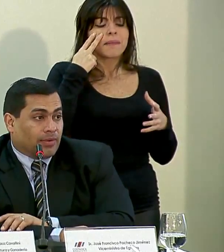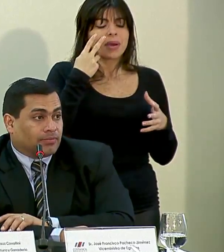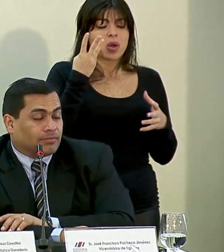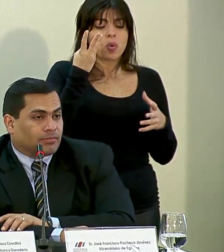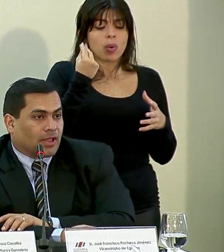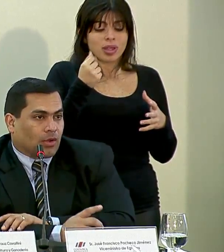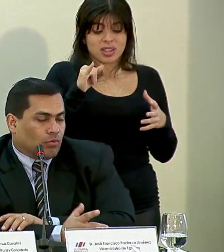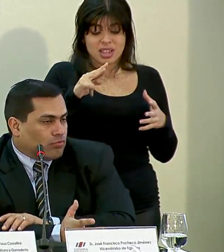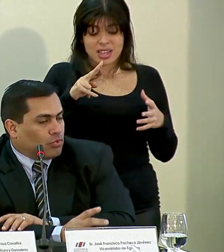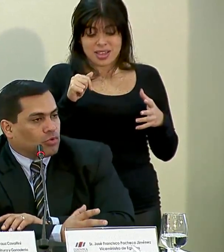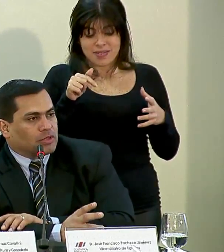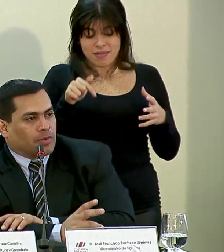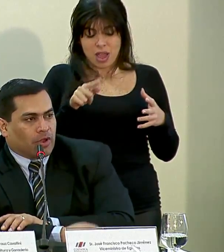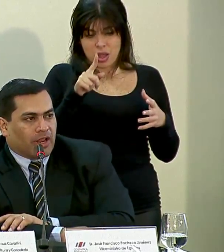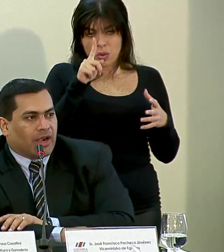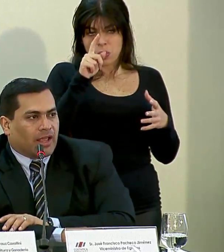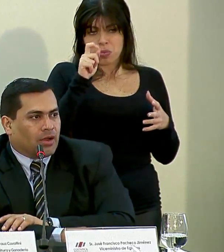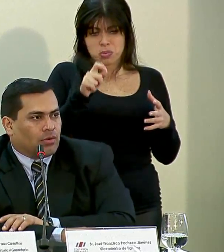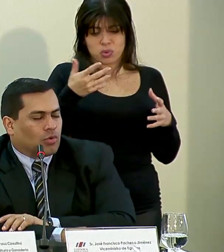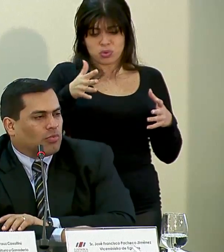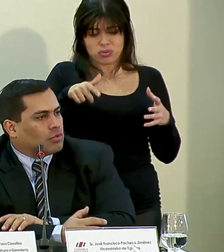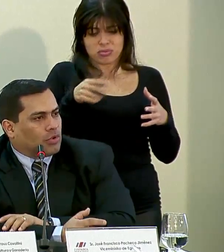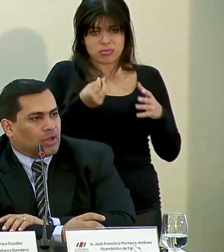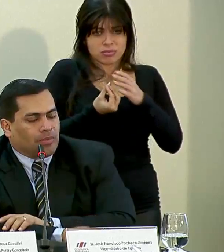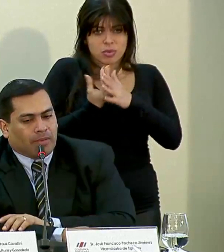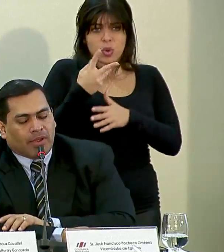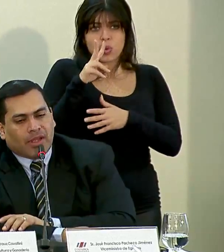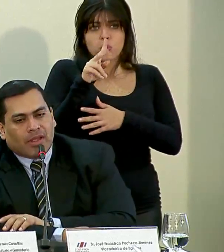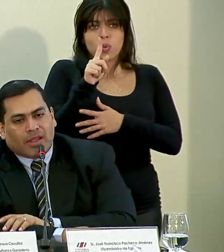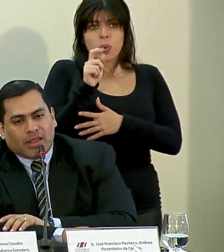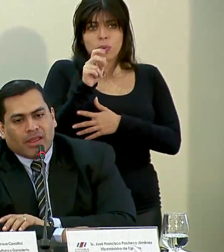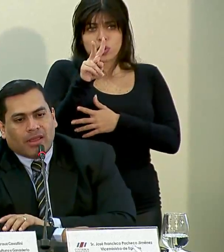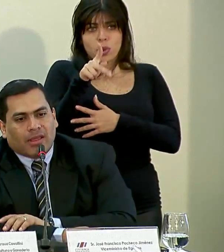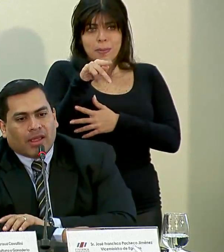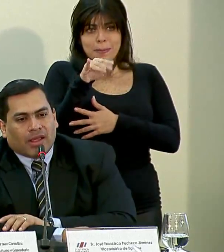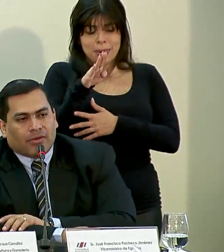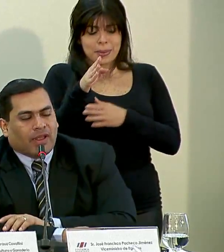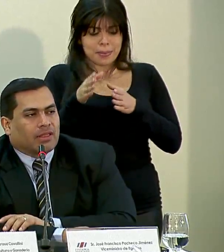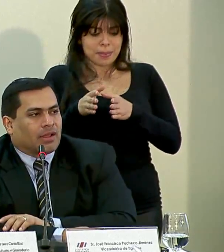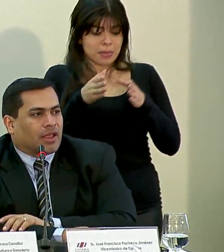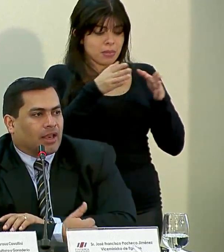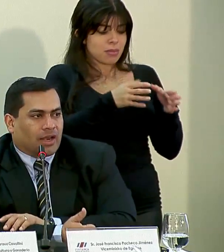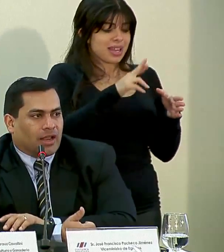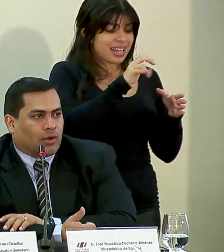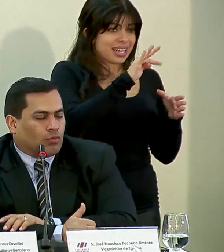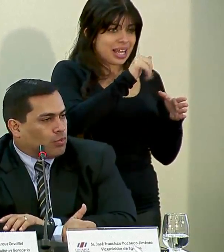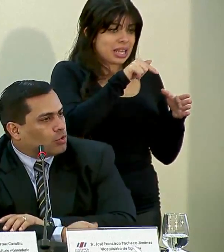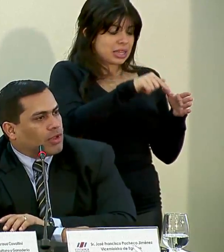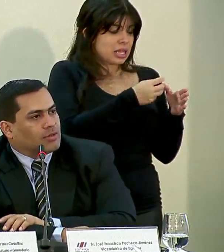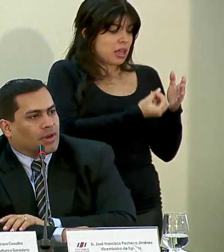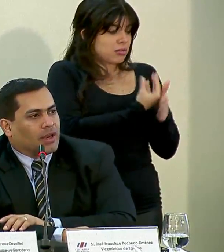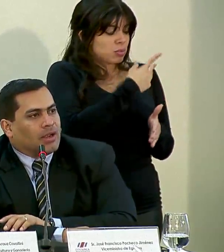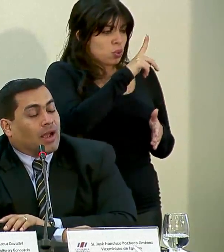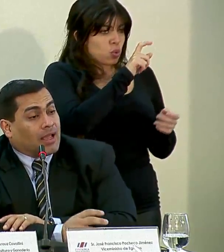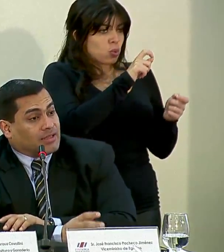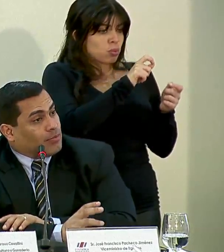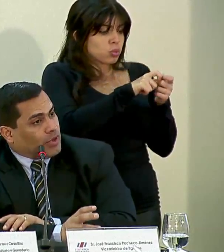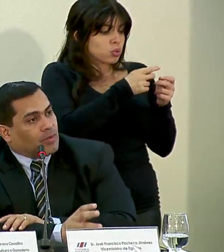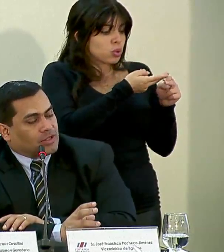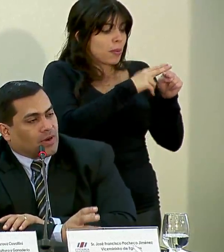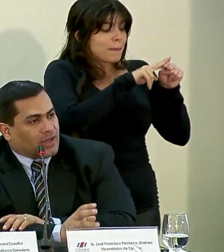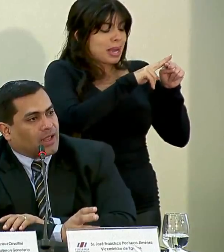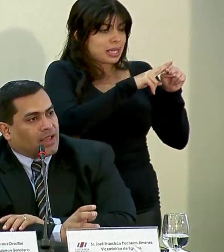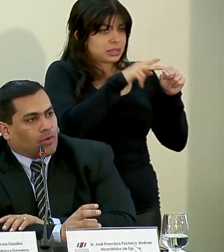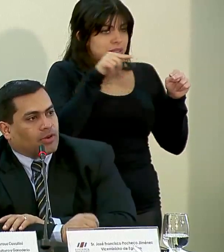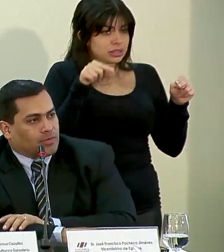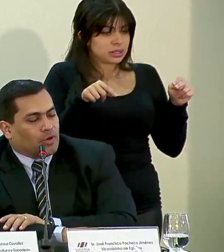el IVA, que con un punto más o menos generaría 1.2 del PIB, y renta, que generaría un punto adicional, ahí sí